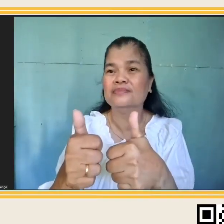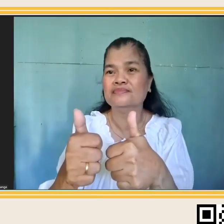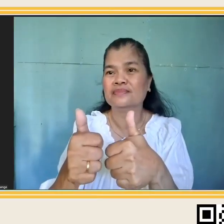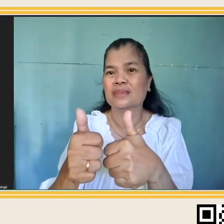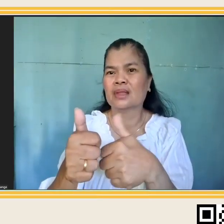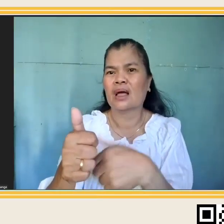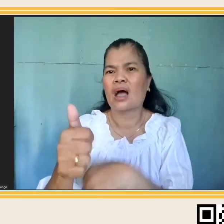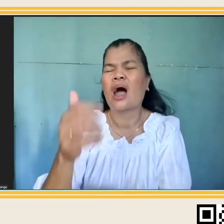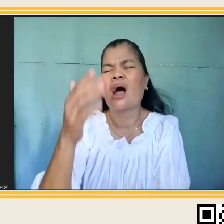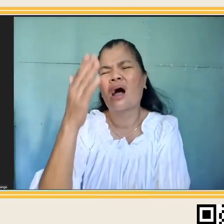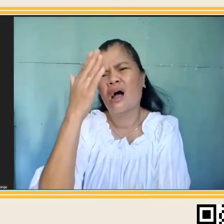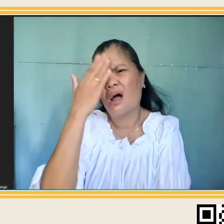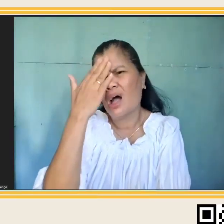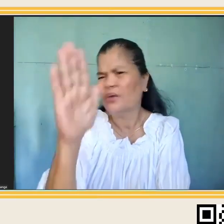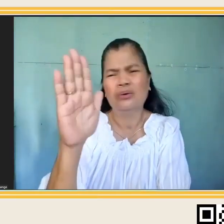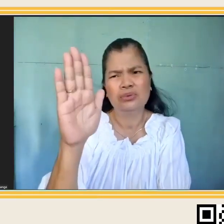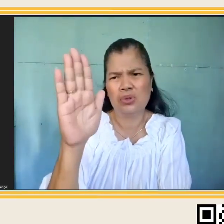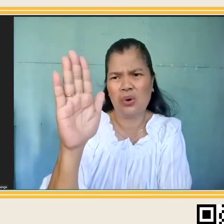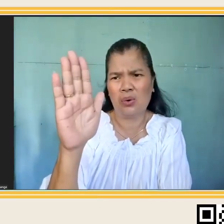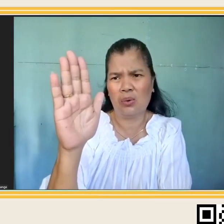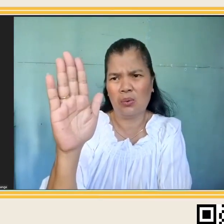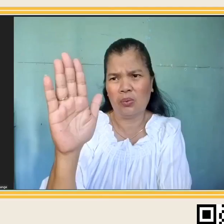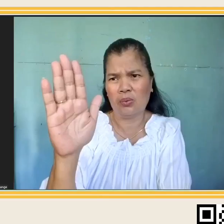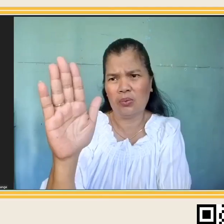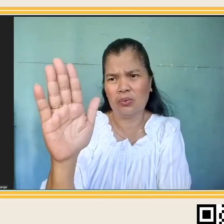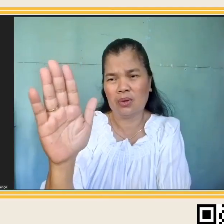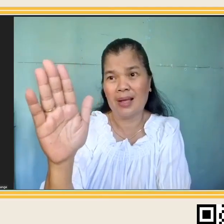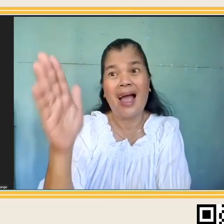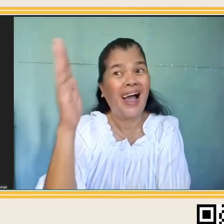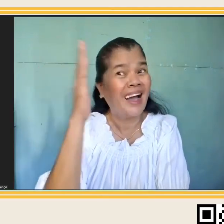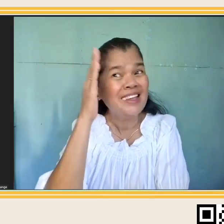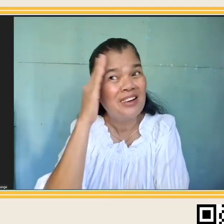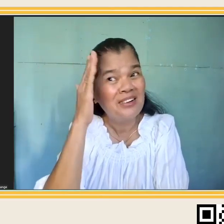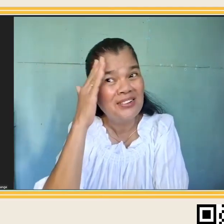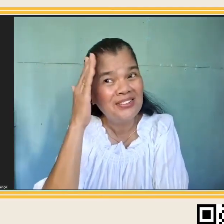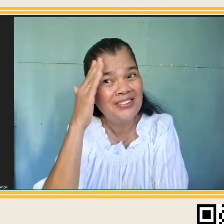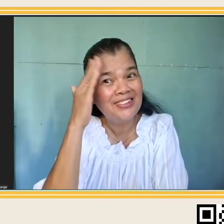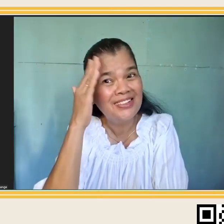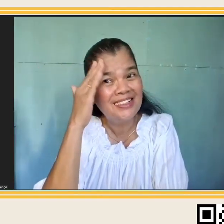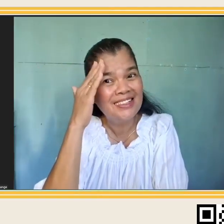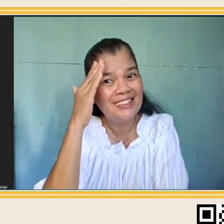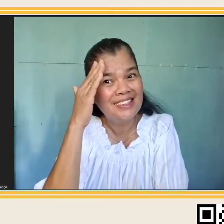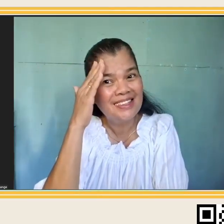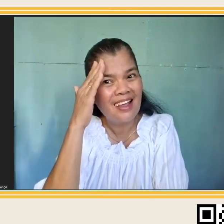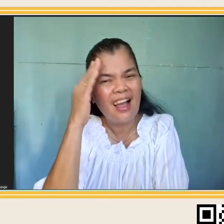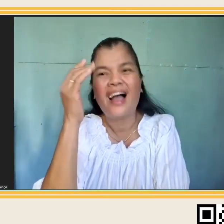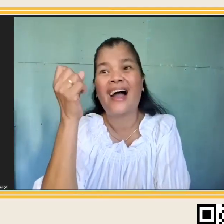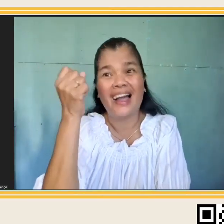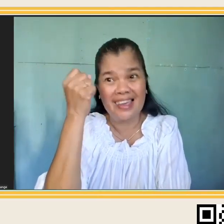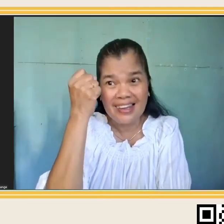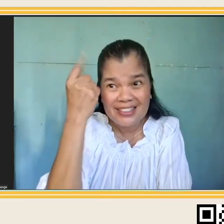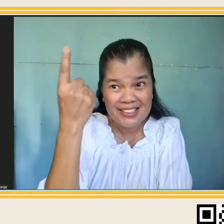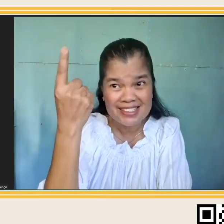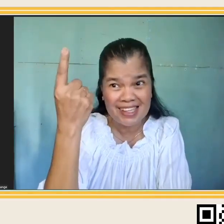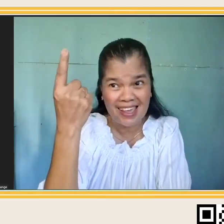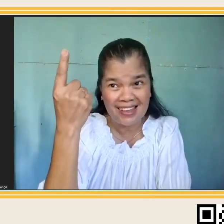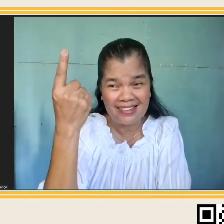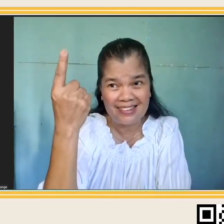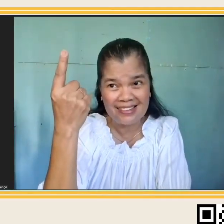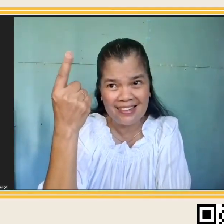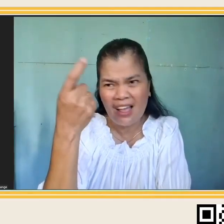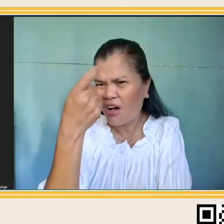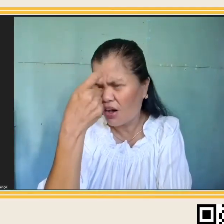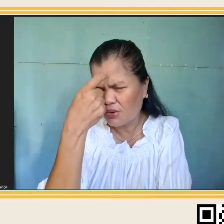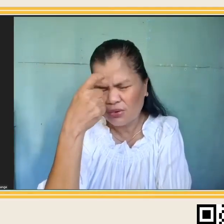job. I don't know. I know. I